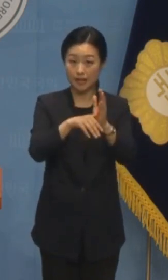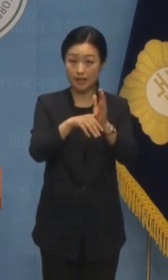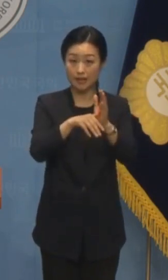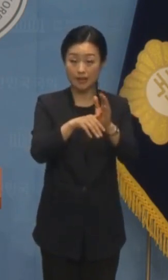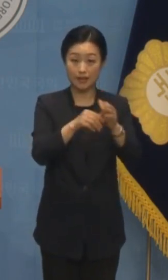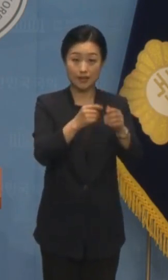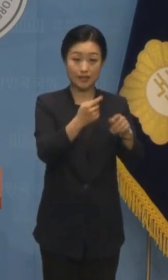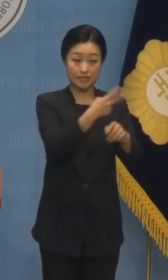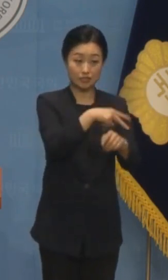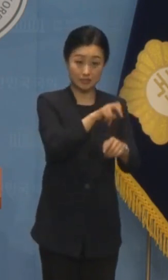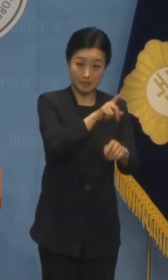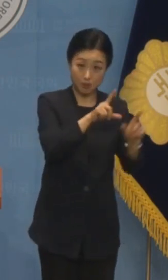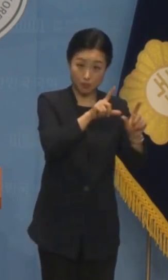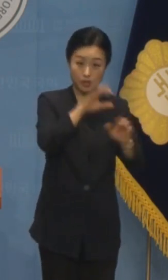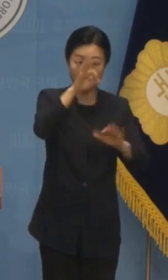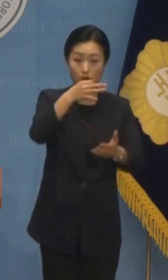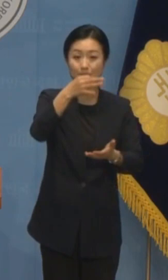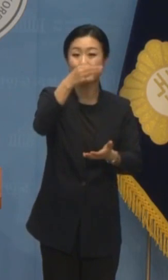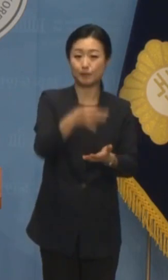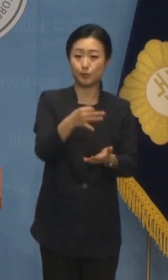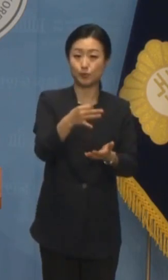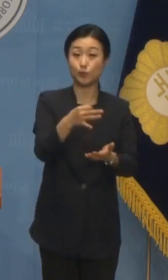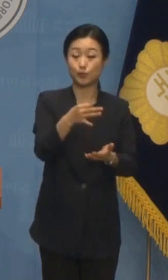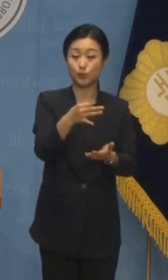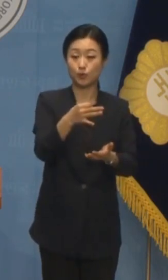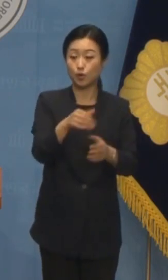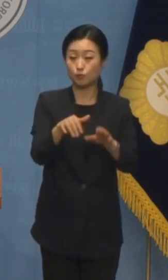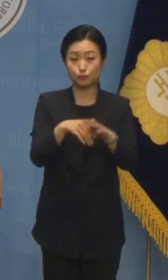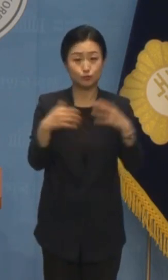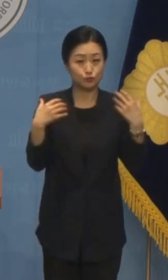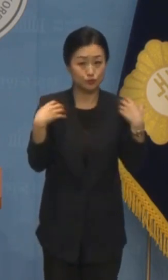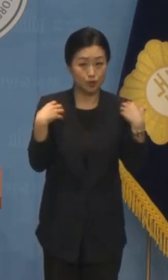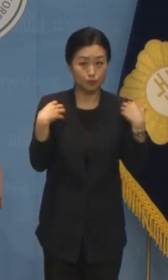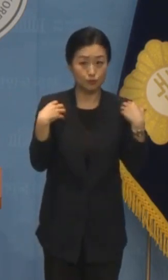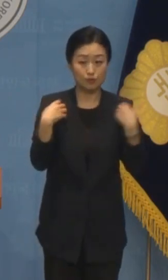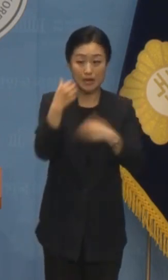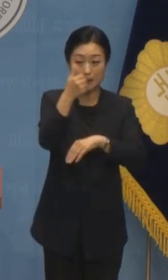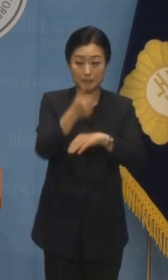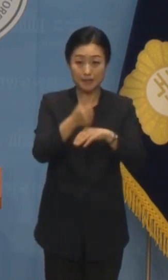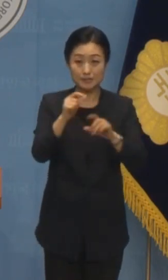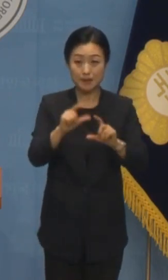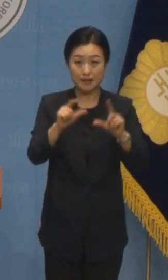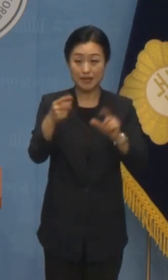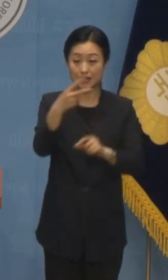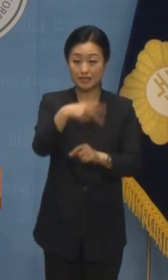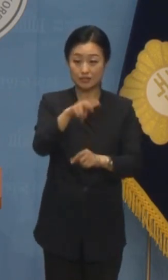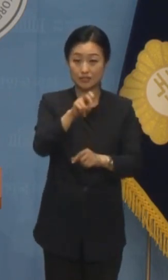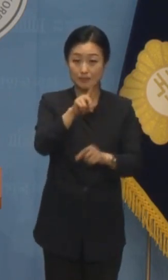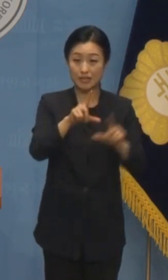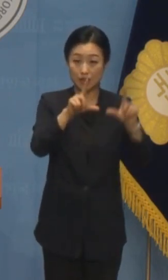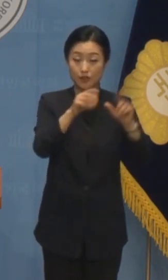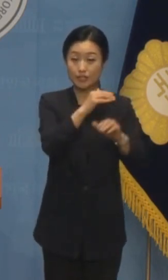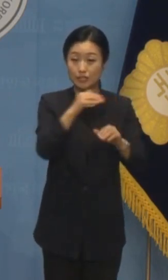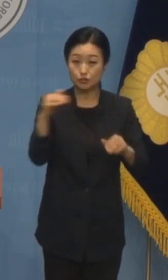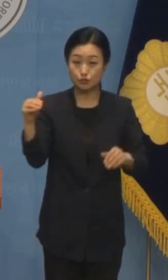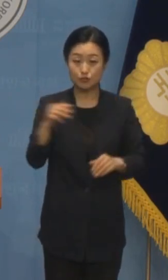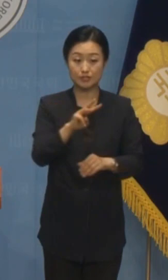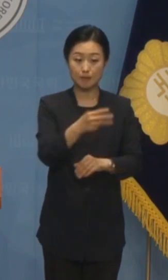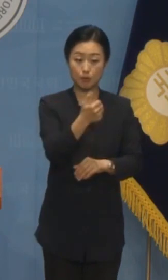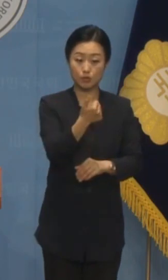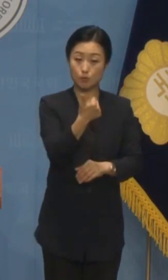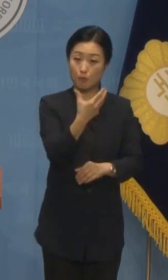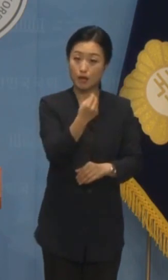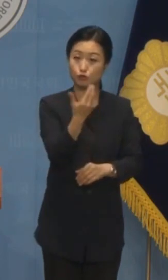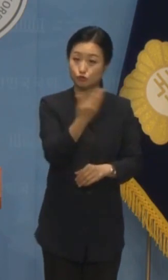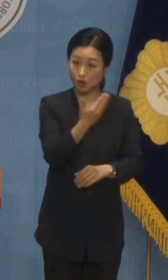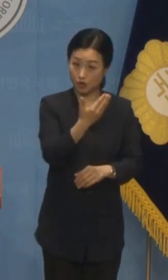2021년보다 실질임금이 감소했습니다. 문재인 정부 마지막 해라고 할 수 있는 2021년 기준으로 359만 9천